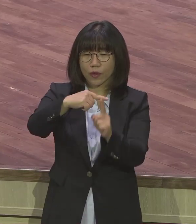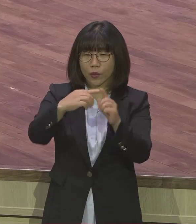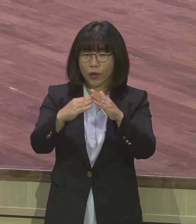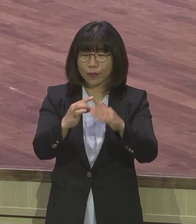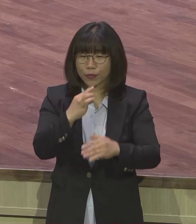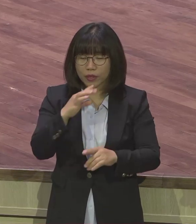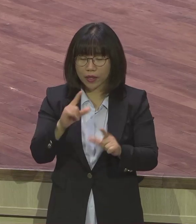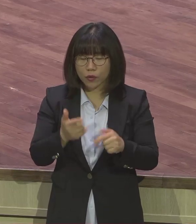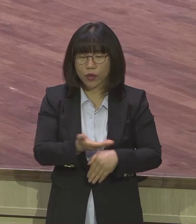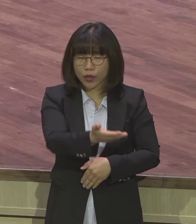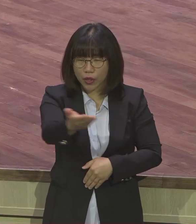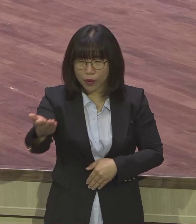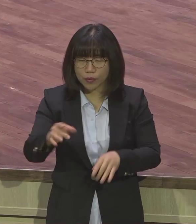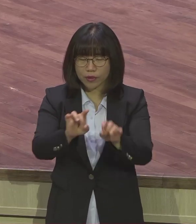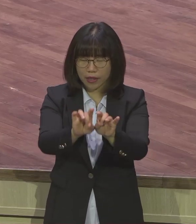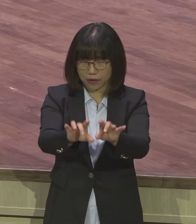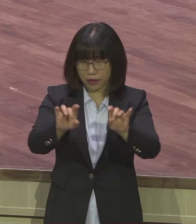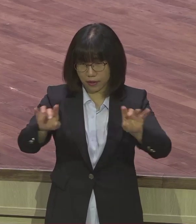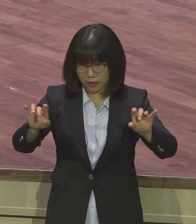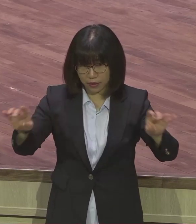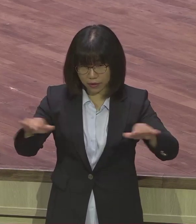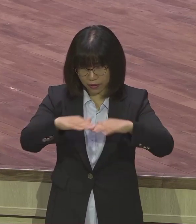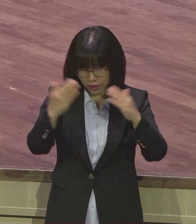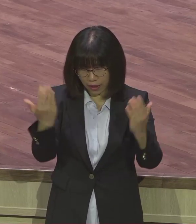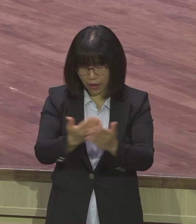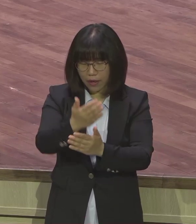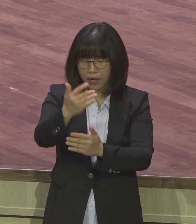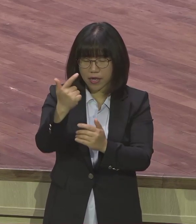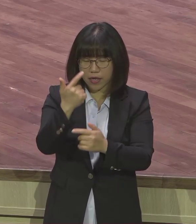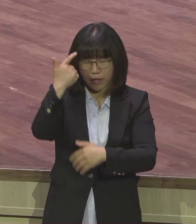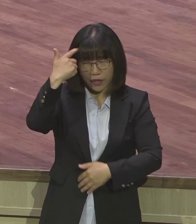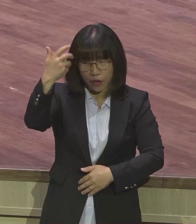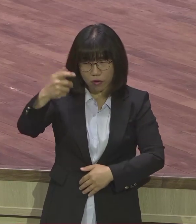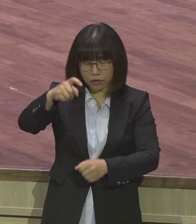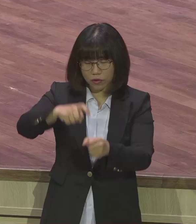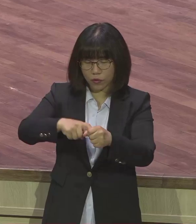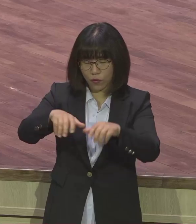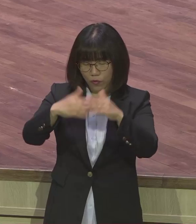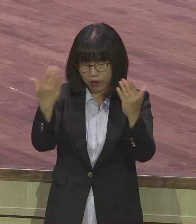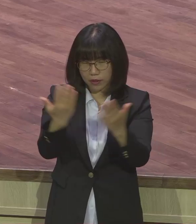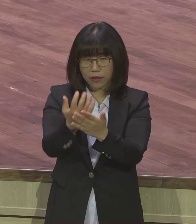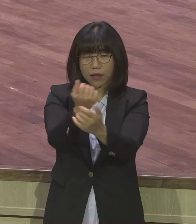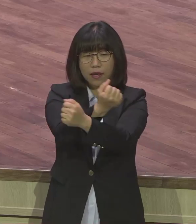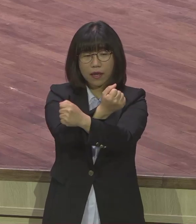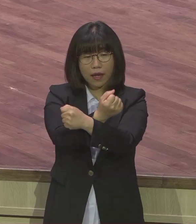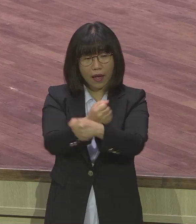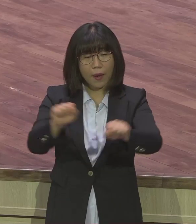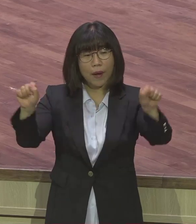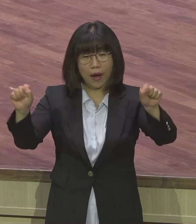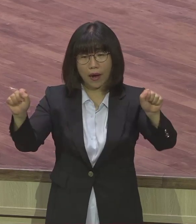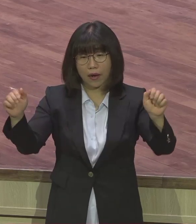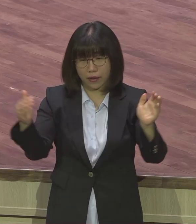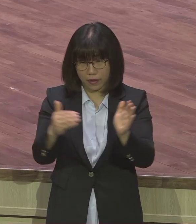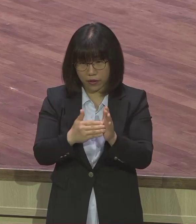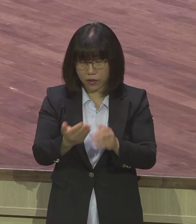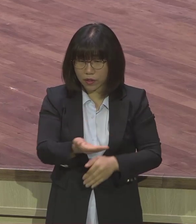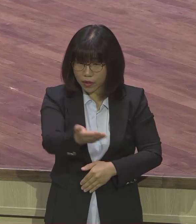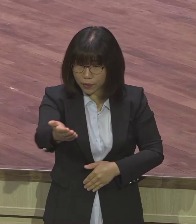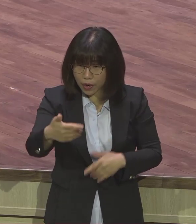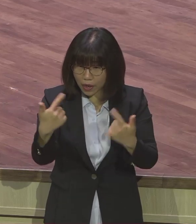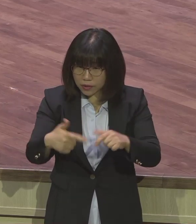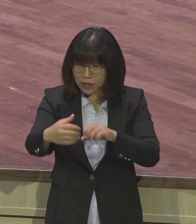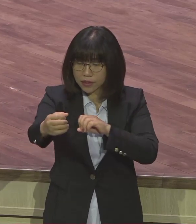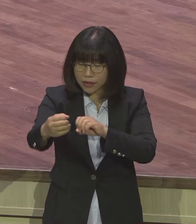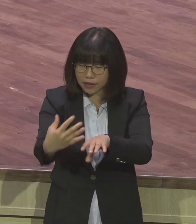모든 성도님들 개인적으로도 영적으로 완전히 해방된 존재 여러분 자신이 늘 은혜를 받고 여러분 자신이